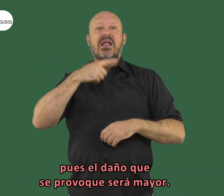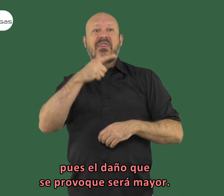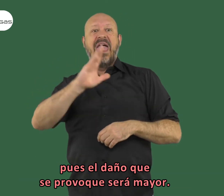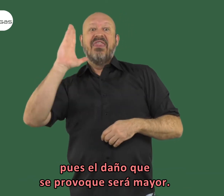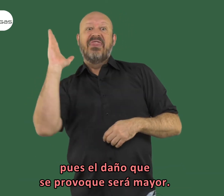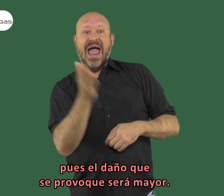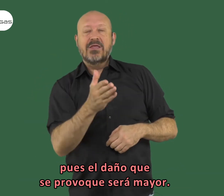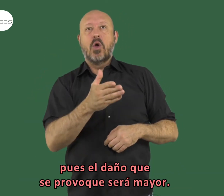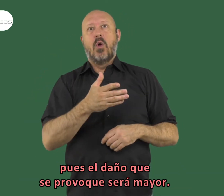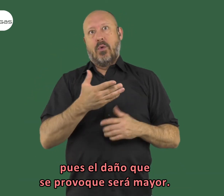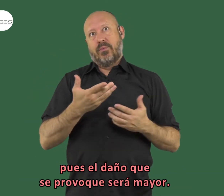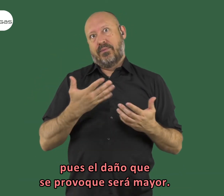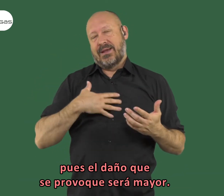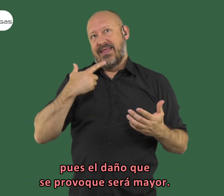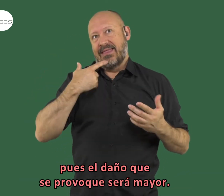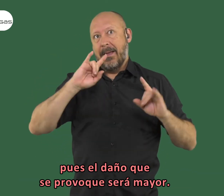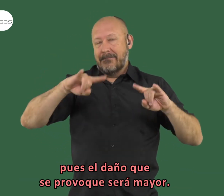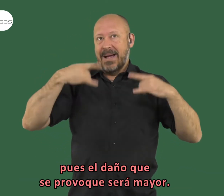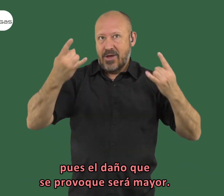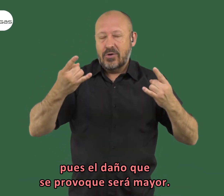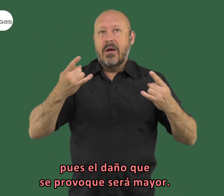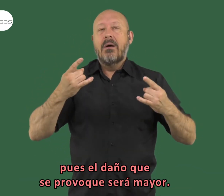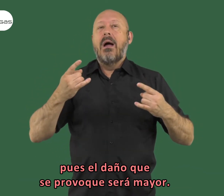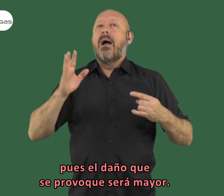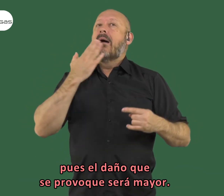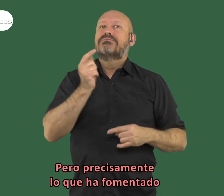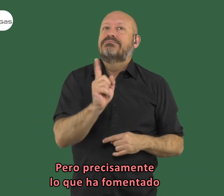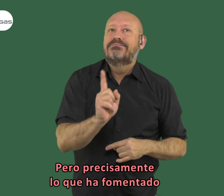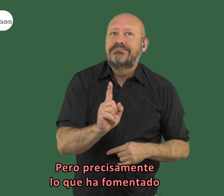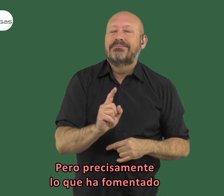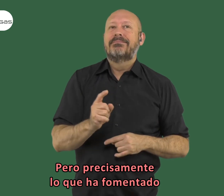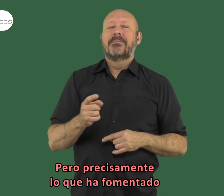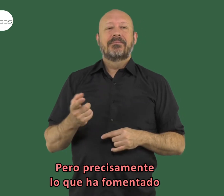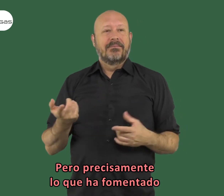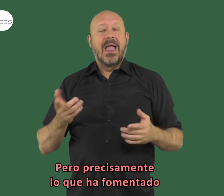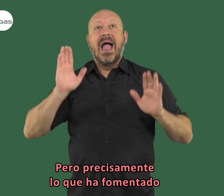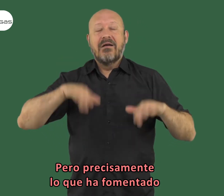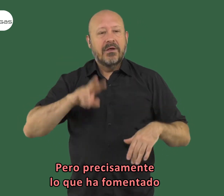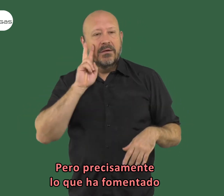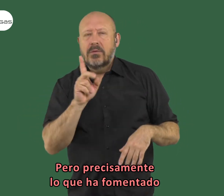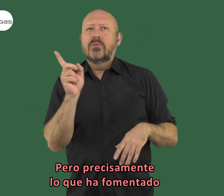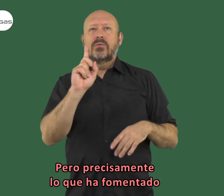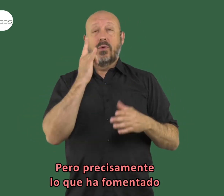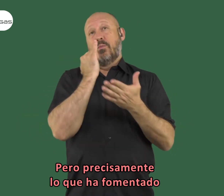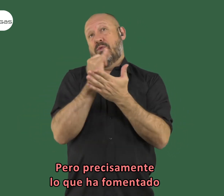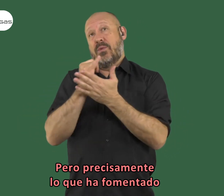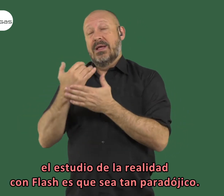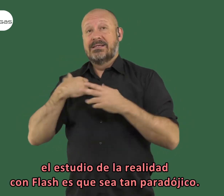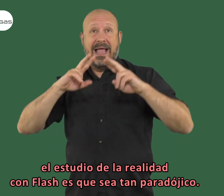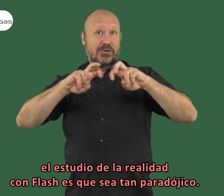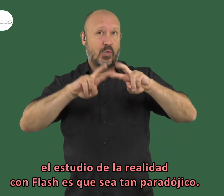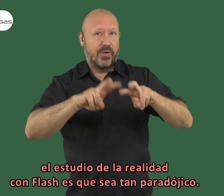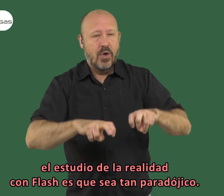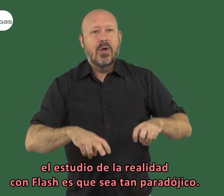tiempo, pues el daño que se provoque pues será mayor. Pero precisamente lo que ha